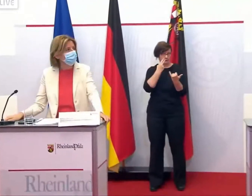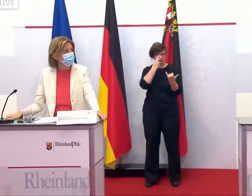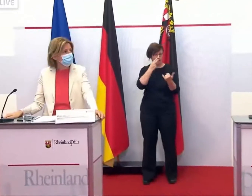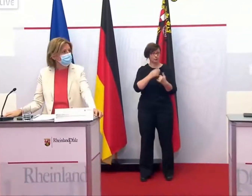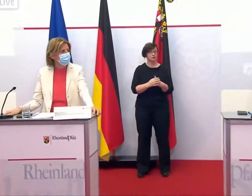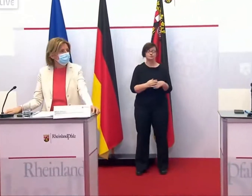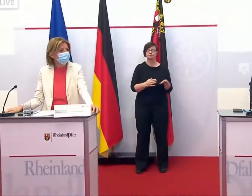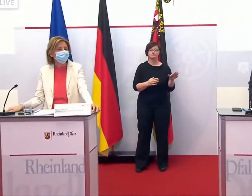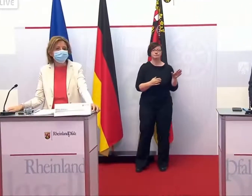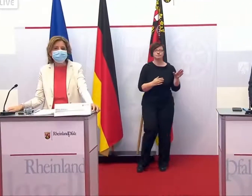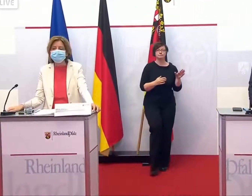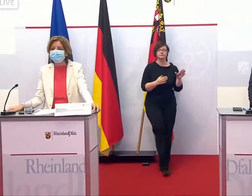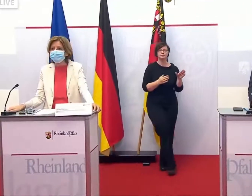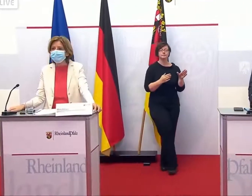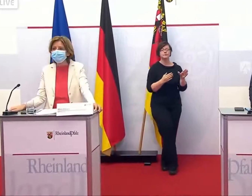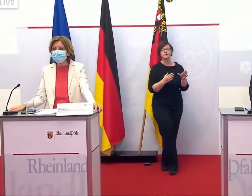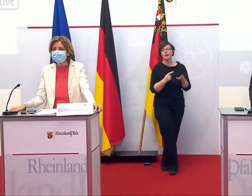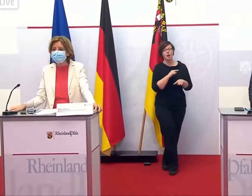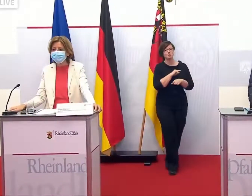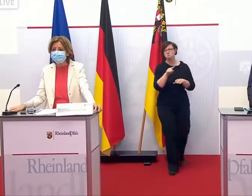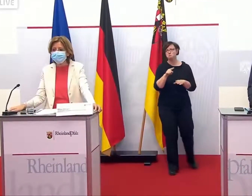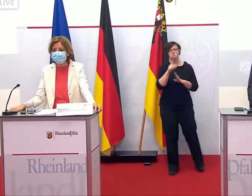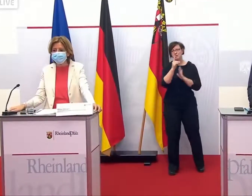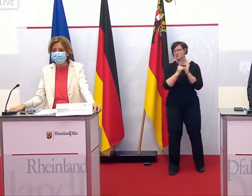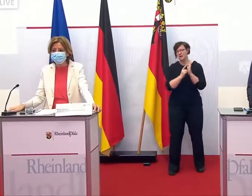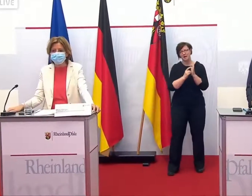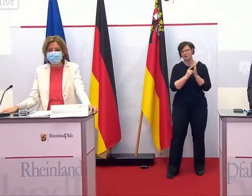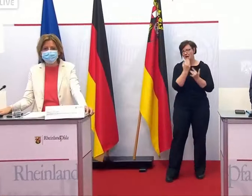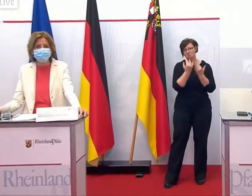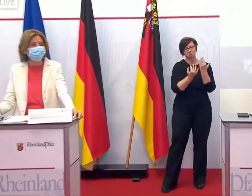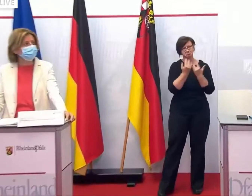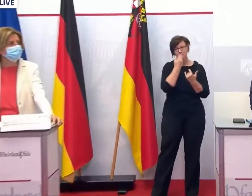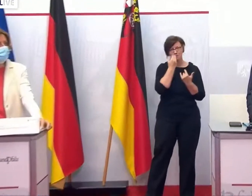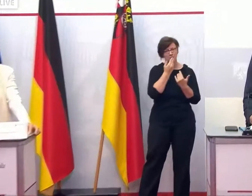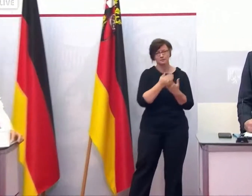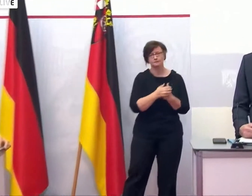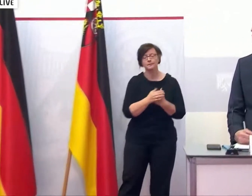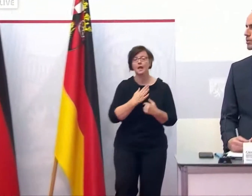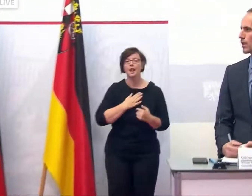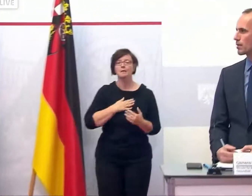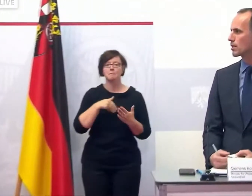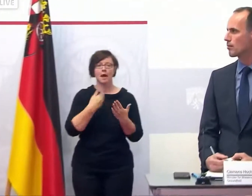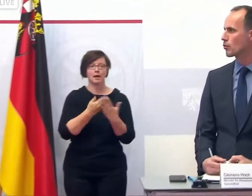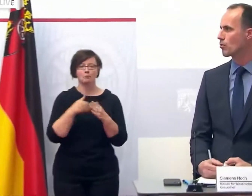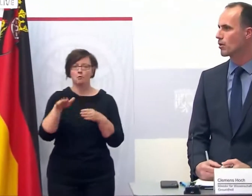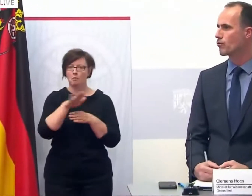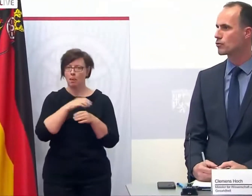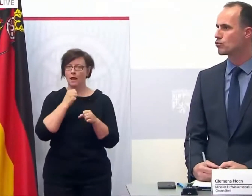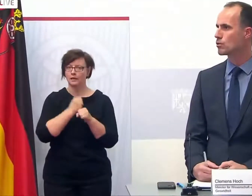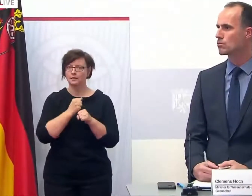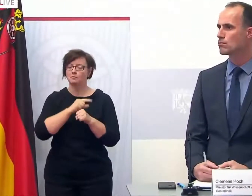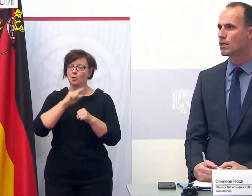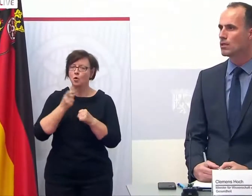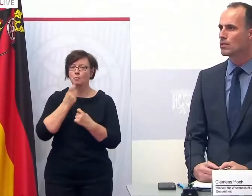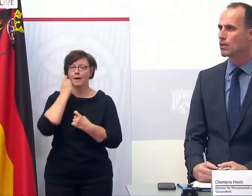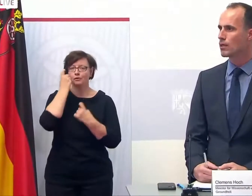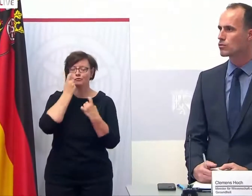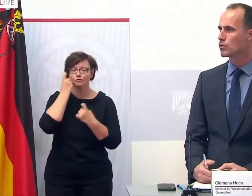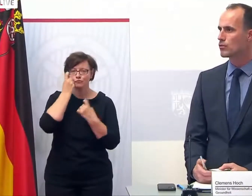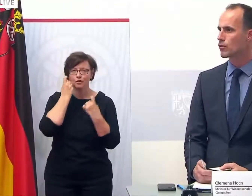Nein, wir haben diese Daten bislang nicht erhoben. Ich würde anbieten, dass wir das über das Landesamt noch mal versuchen.